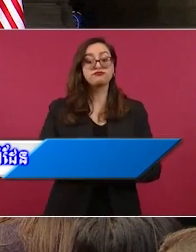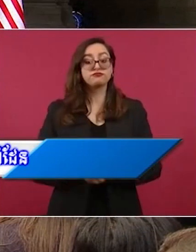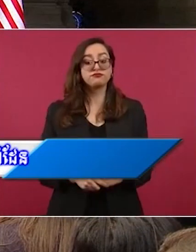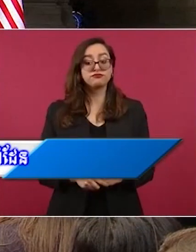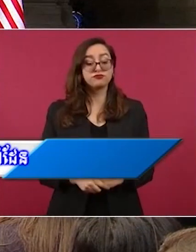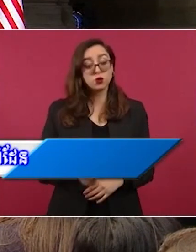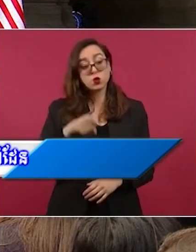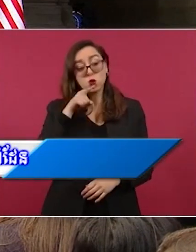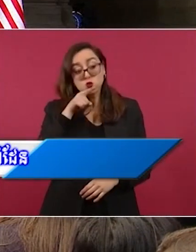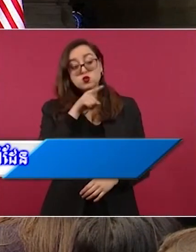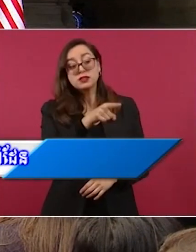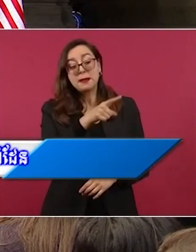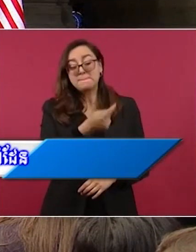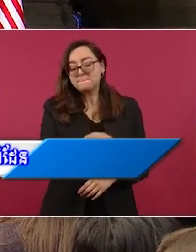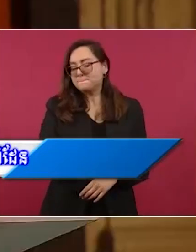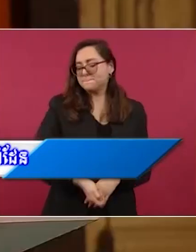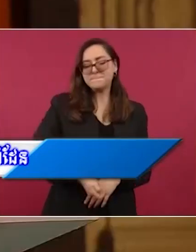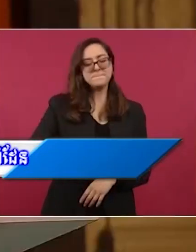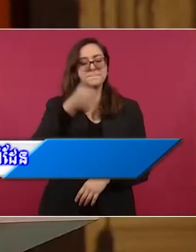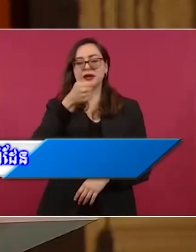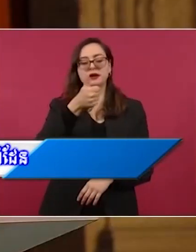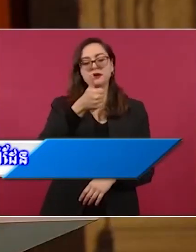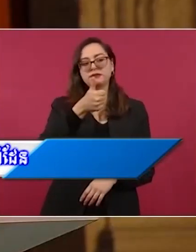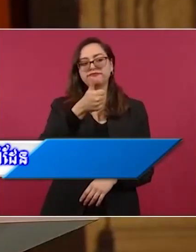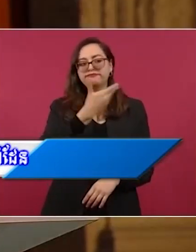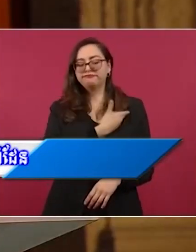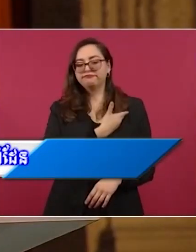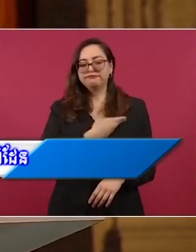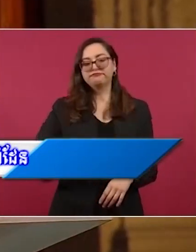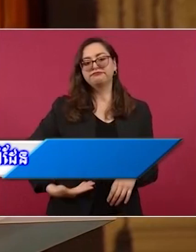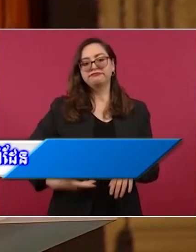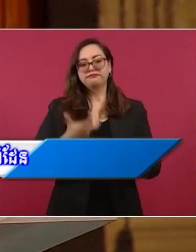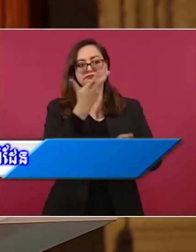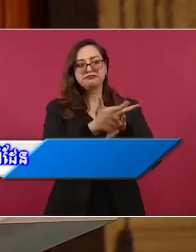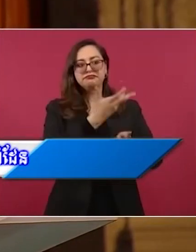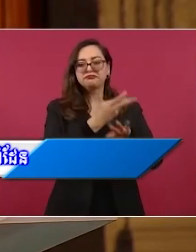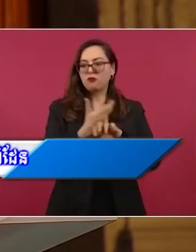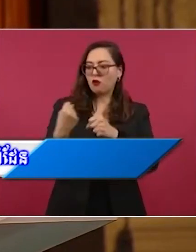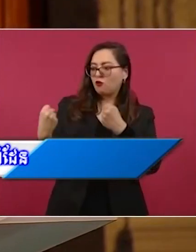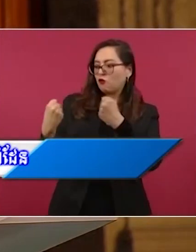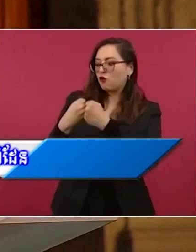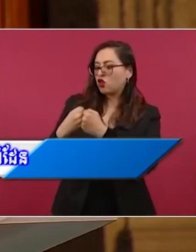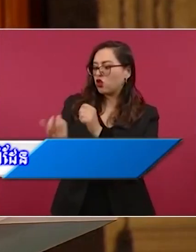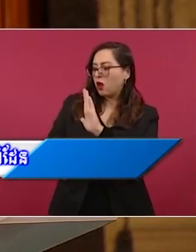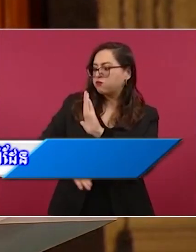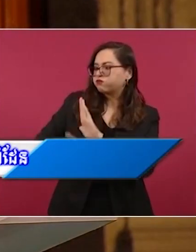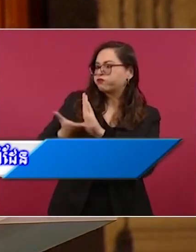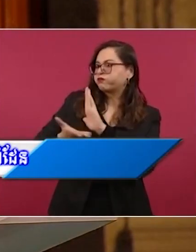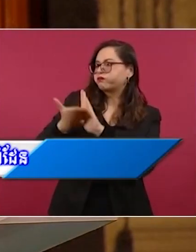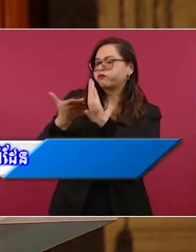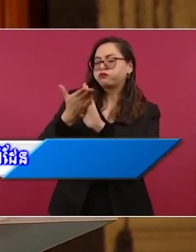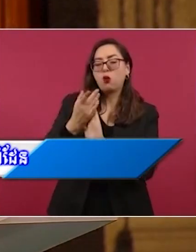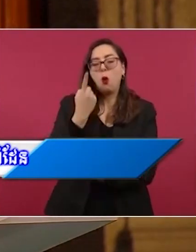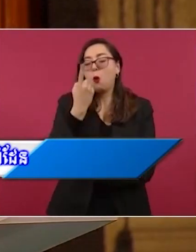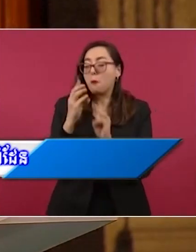ងគោលនយោបាយការបរទេសរបស់គាត់ក៏ដោយភាពតានតឹងបានកើតឡើងនៅចំពេលដែលលោក Biden និងលោក López Obrador បានជួប